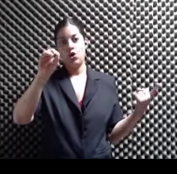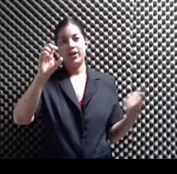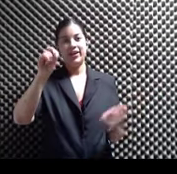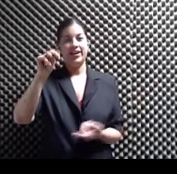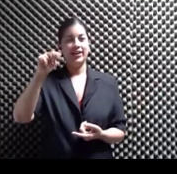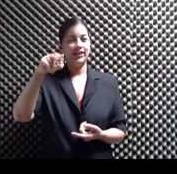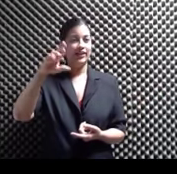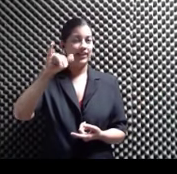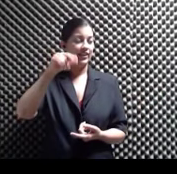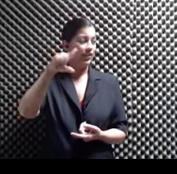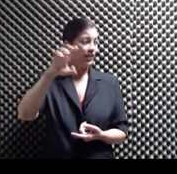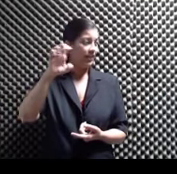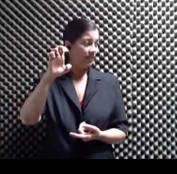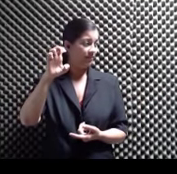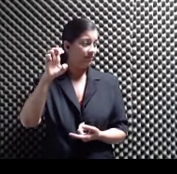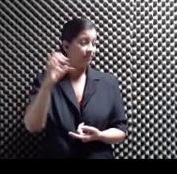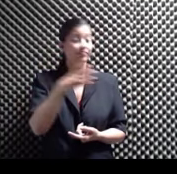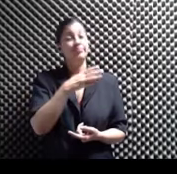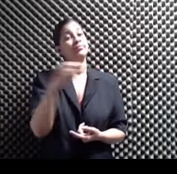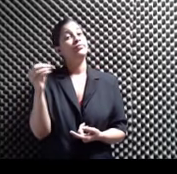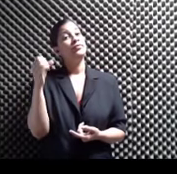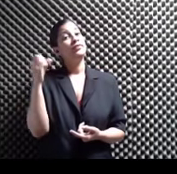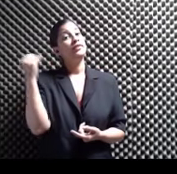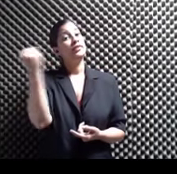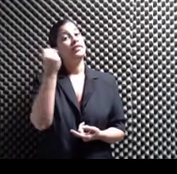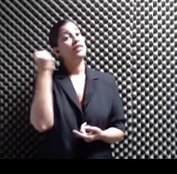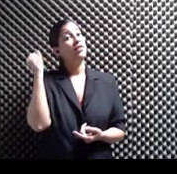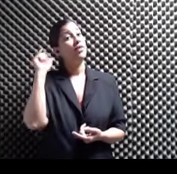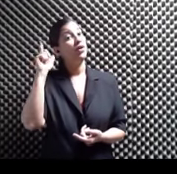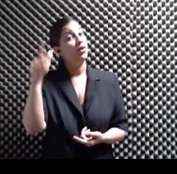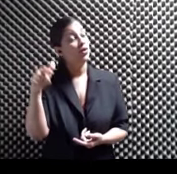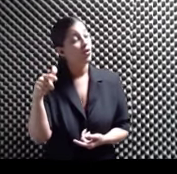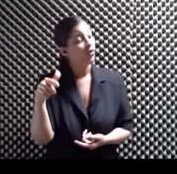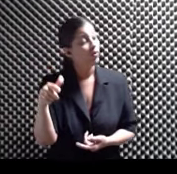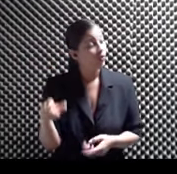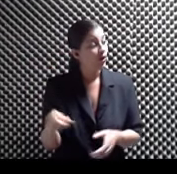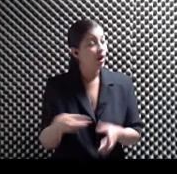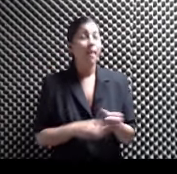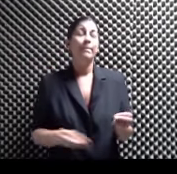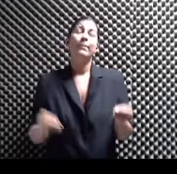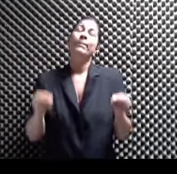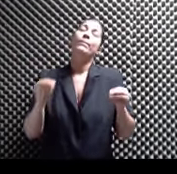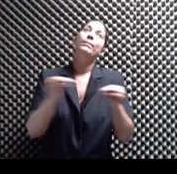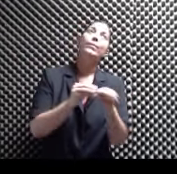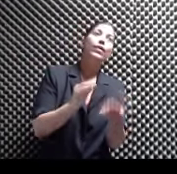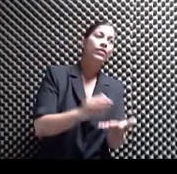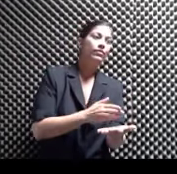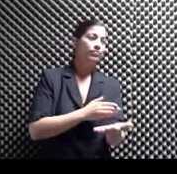invitado. Y el sábado que viene, pues tenemos más música